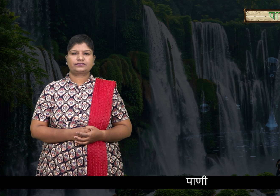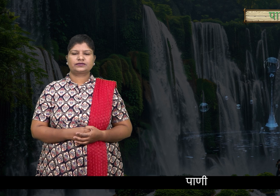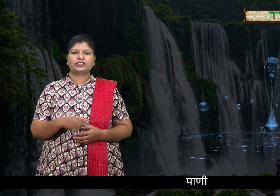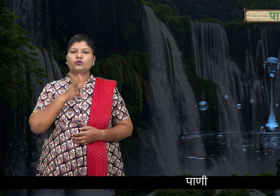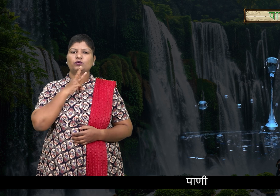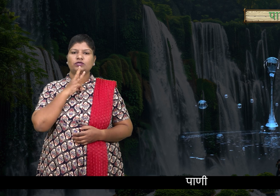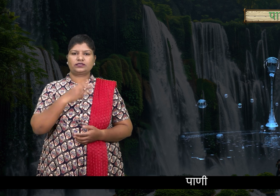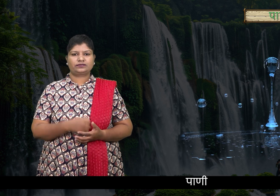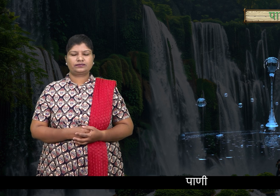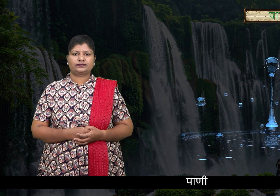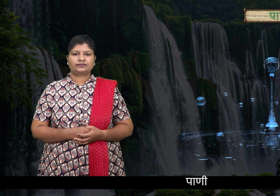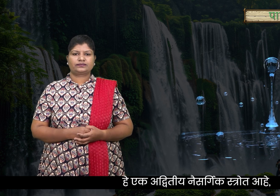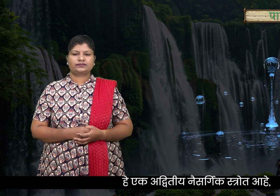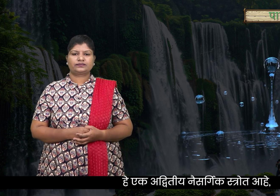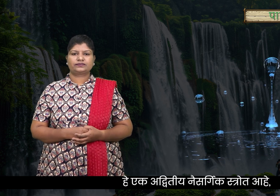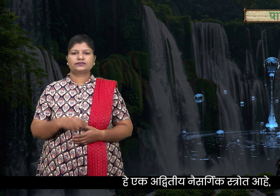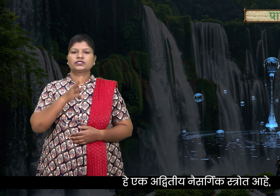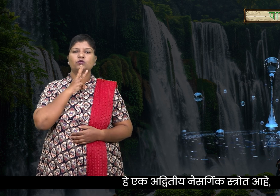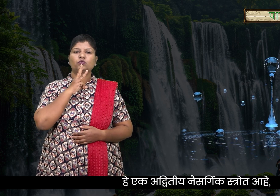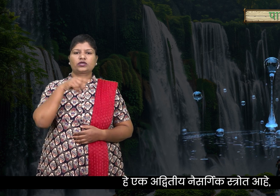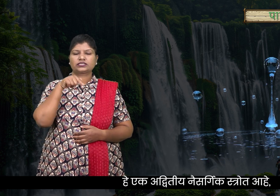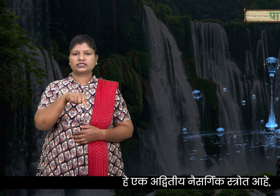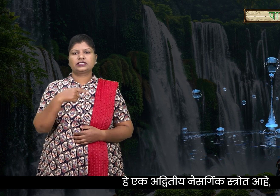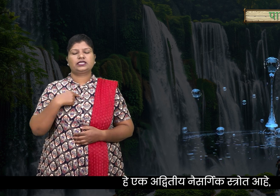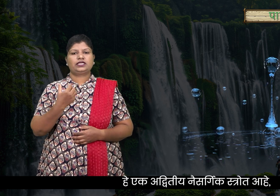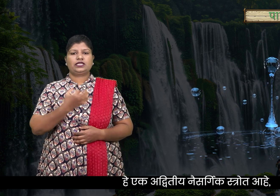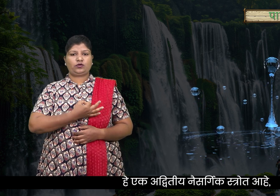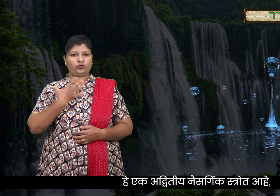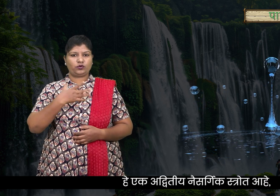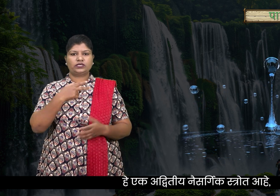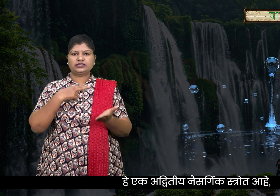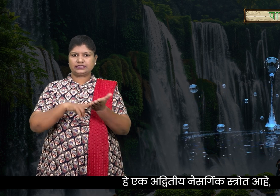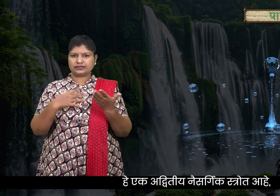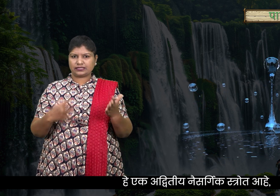पाणी हे एक अद्वितीय नैसर्गिक स्रोत आहे,